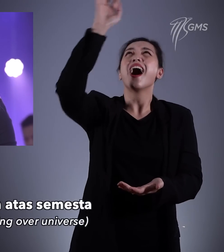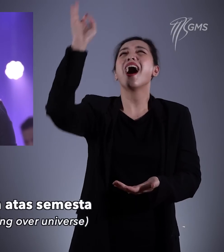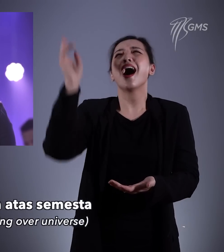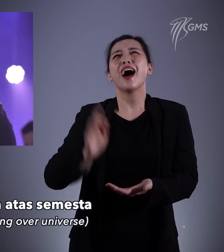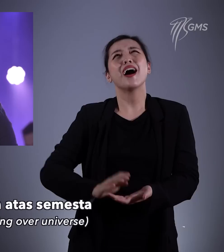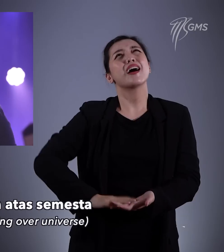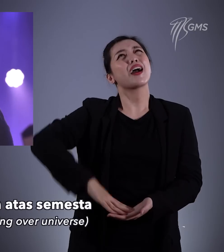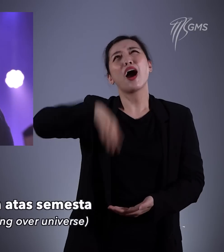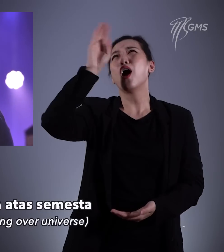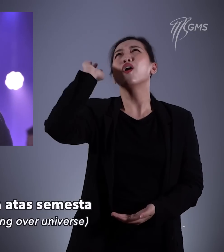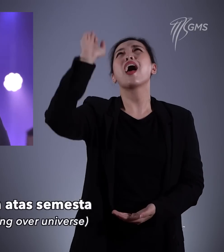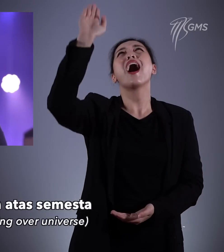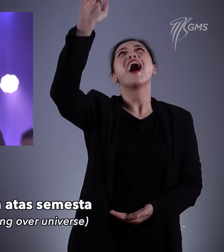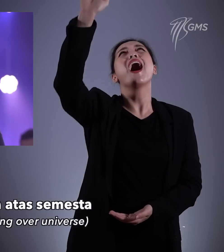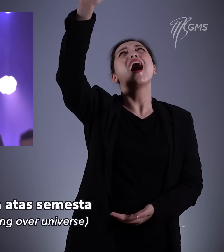mulia,